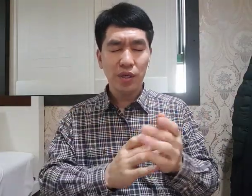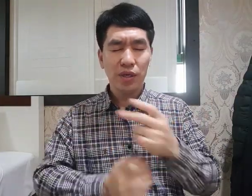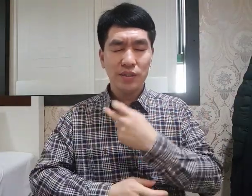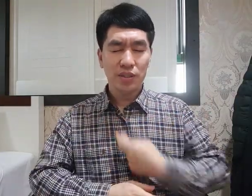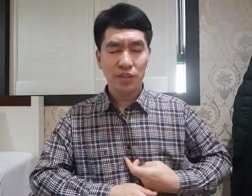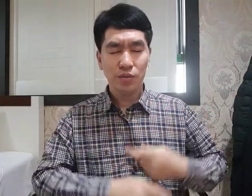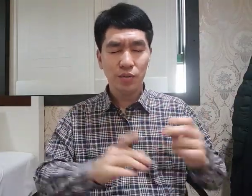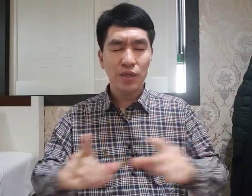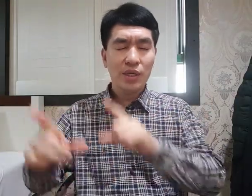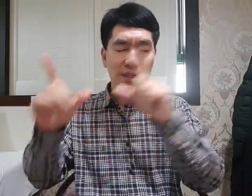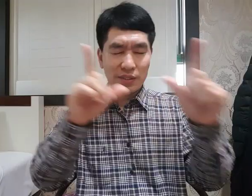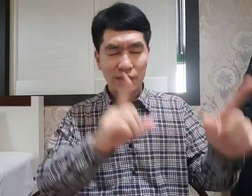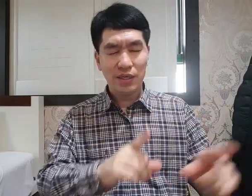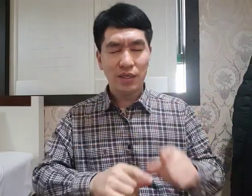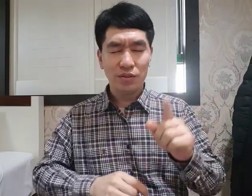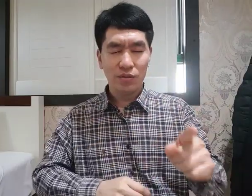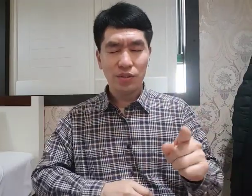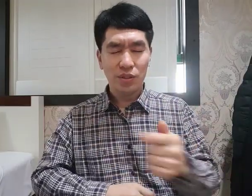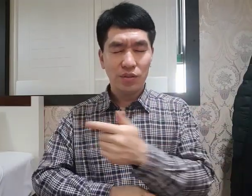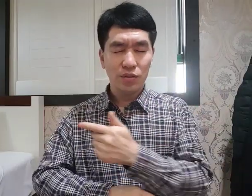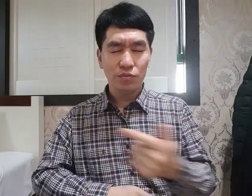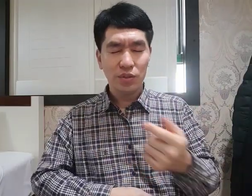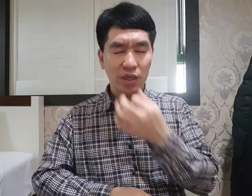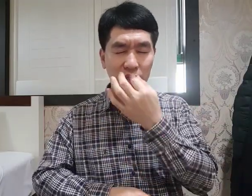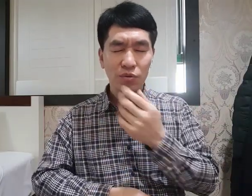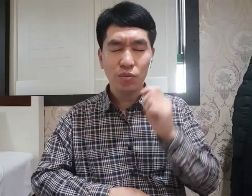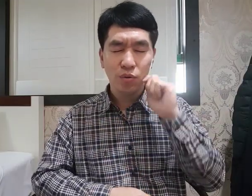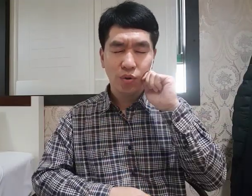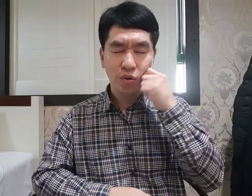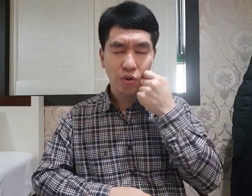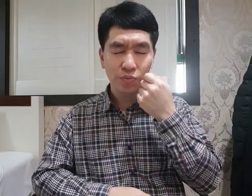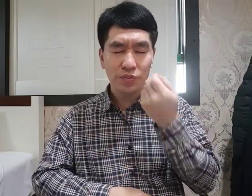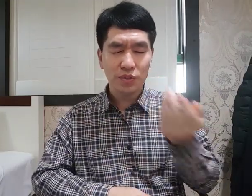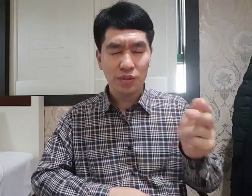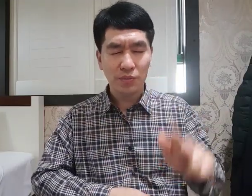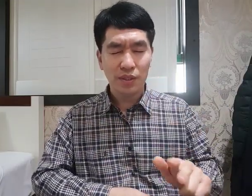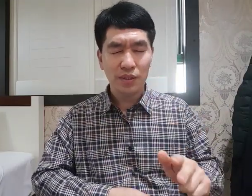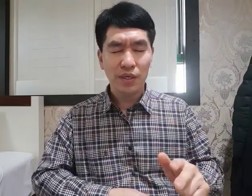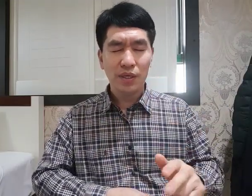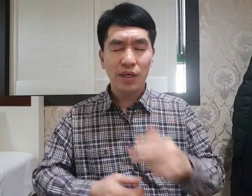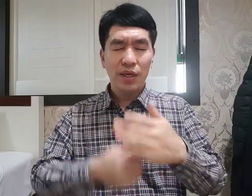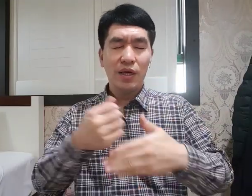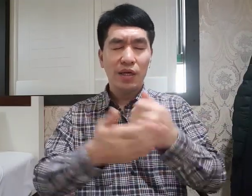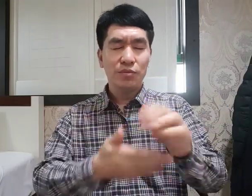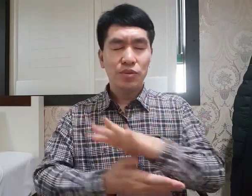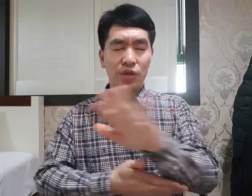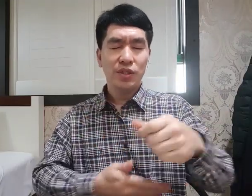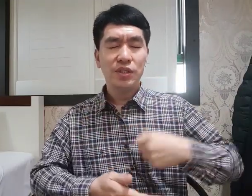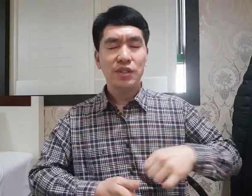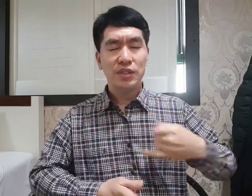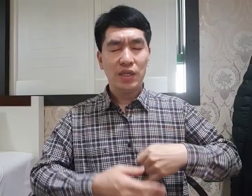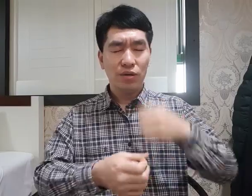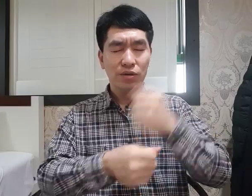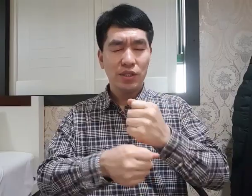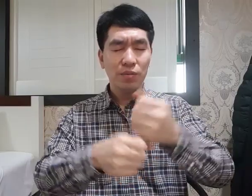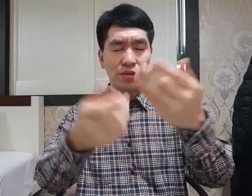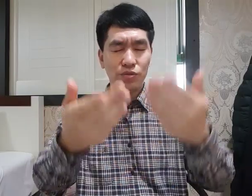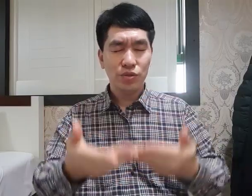예수님의 제자로 살아가는 것이 너무나 힘들고 어렵지만 하나님 저희를 자녀 삼아